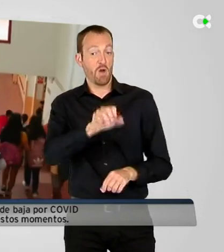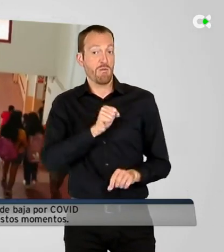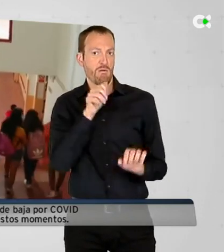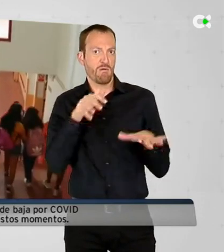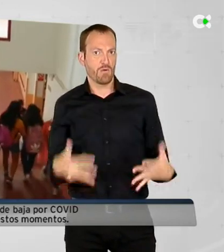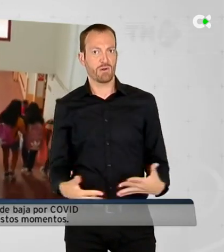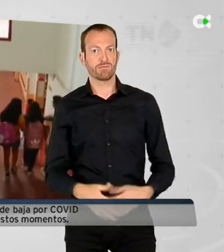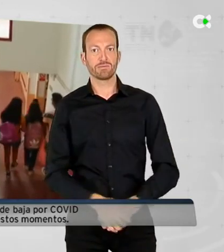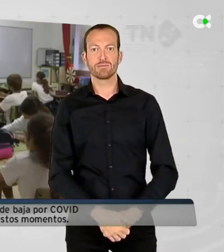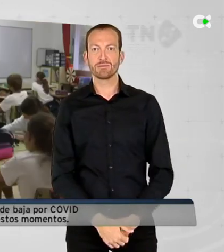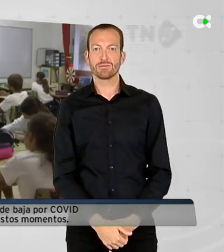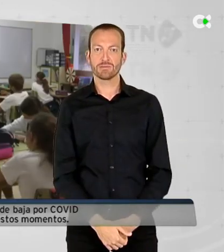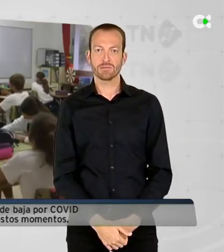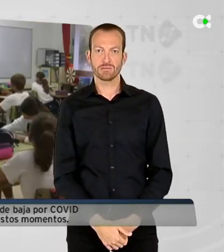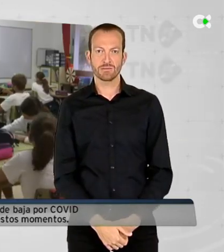en estos momentos.